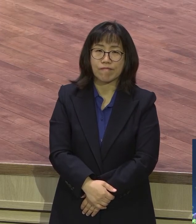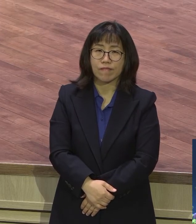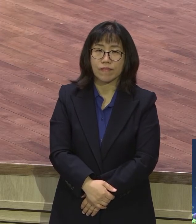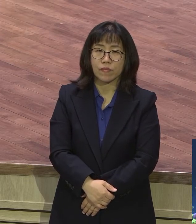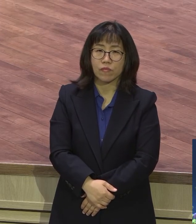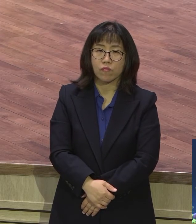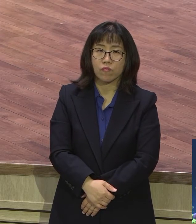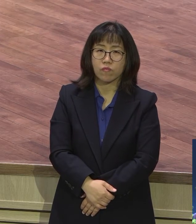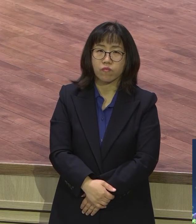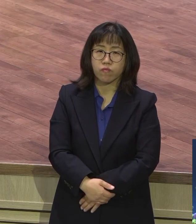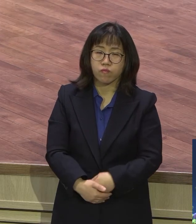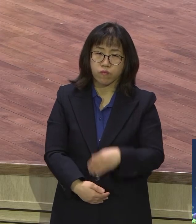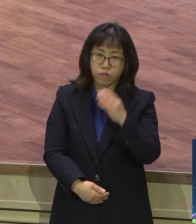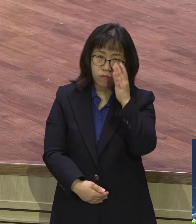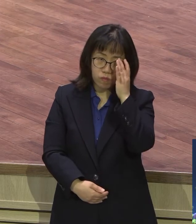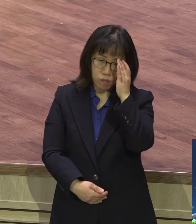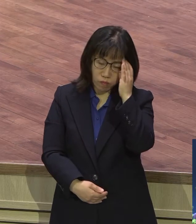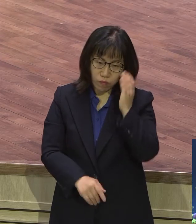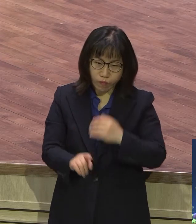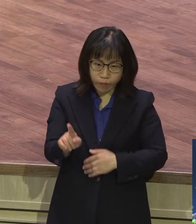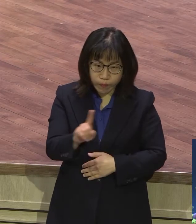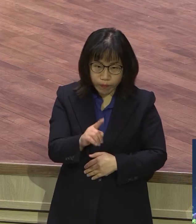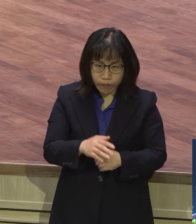총선을 한다고 대표라는 사람 이루고 앉아 이루고